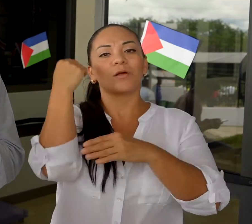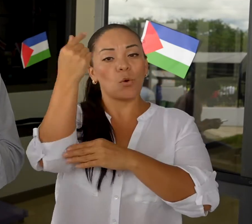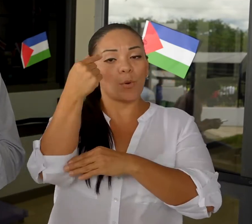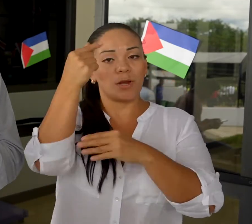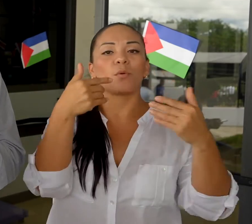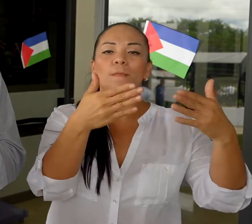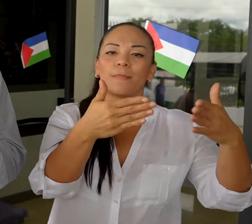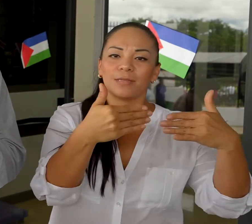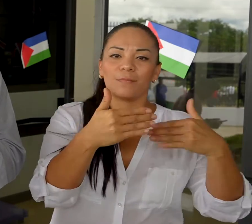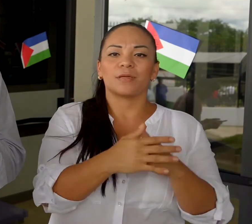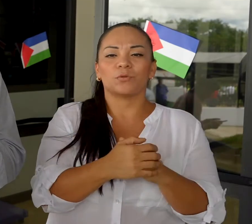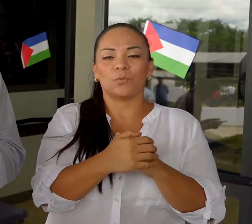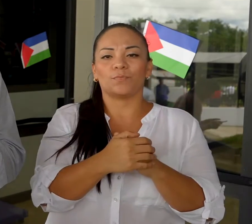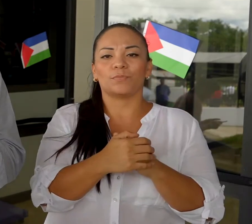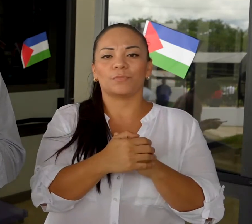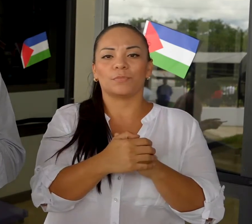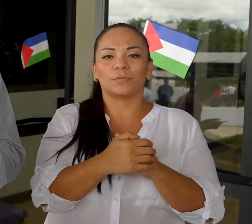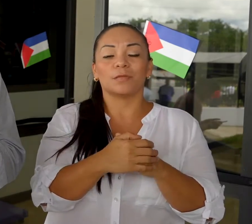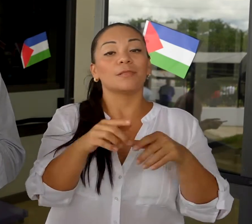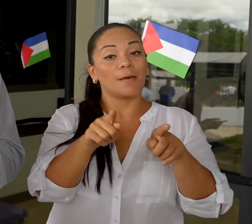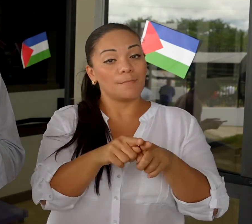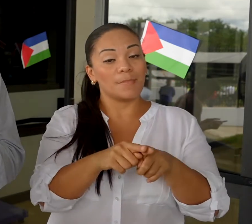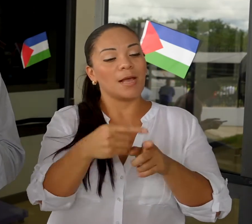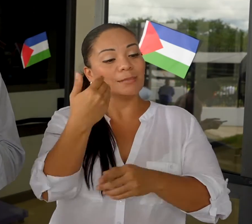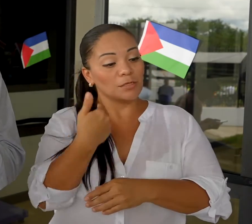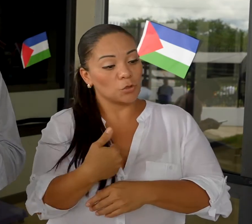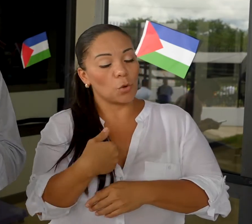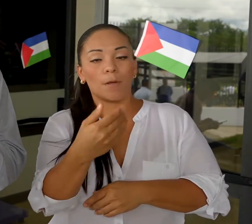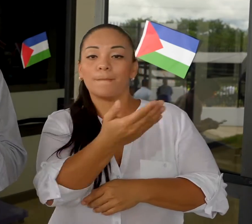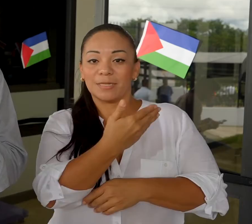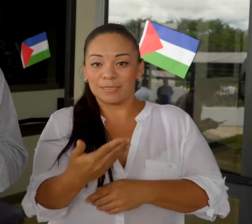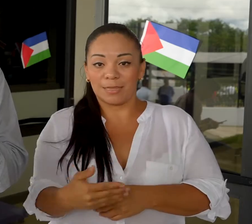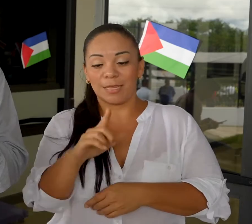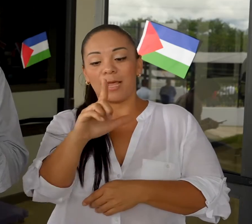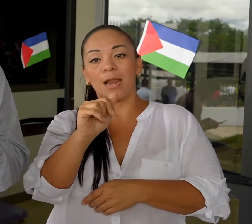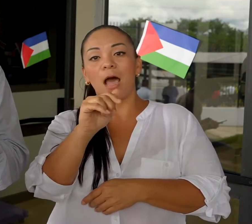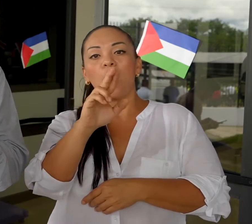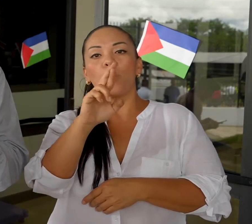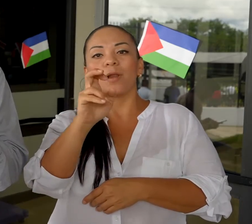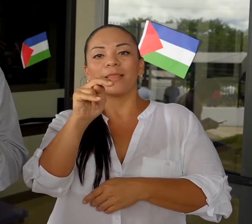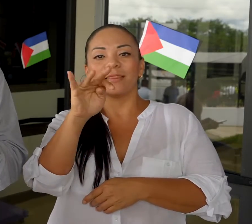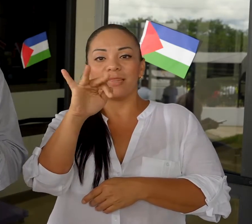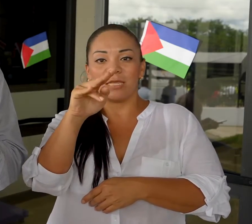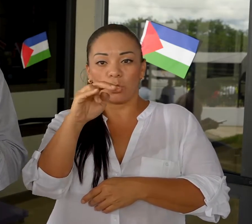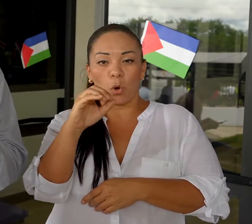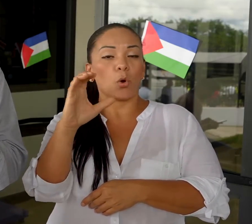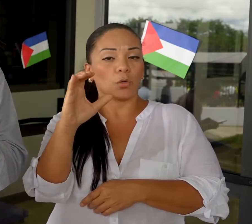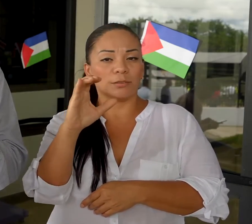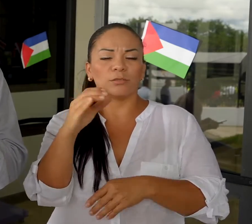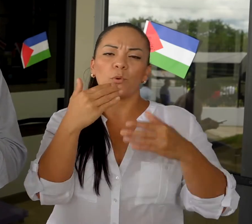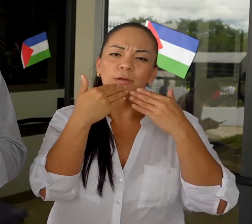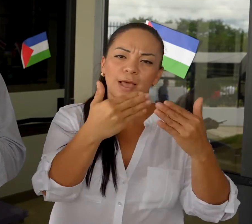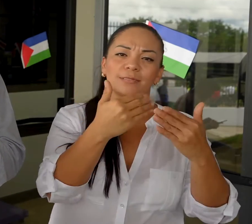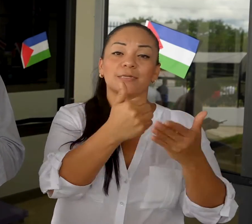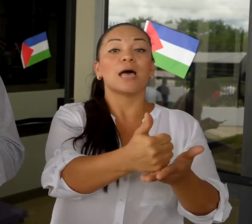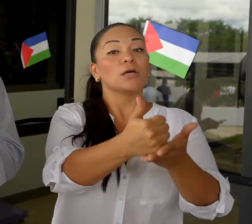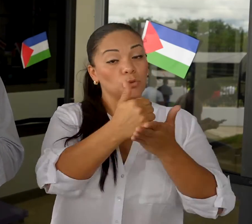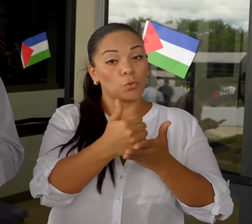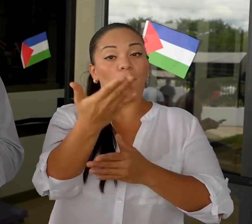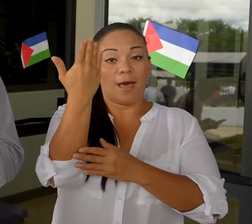panameño y a su señor presidente de laurentino cortizo la gran ayuda que dio a los